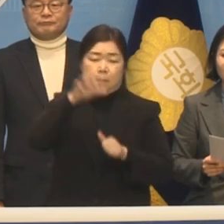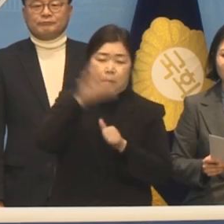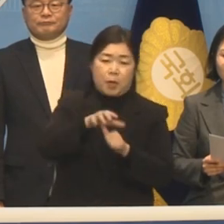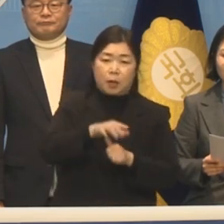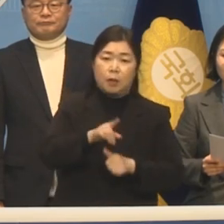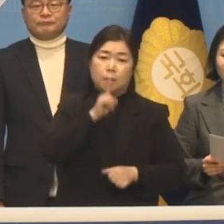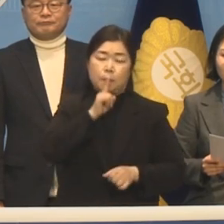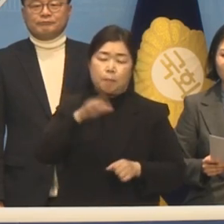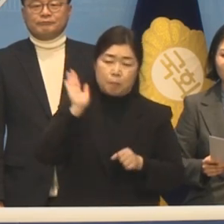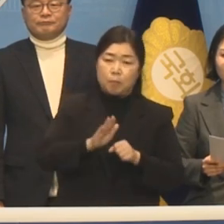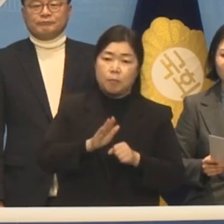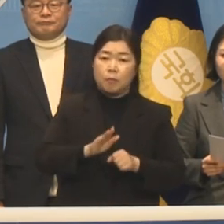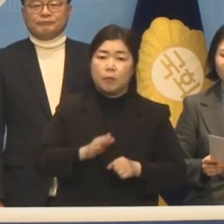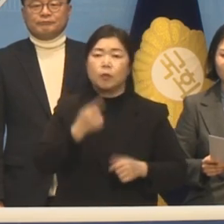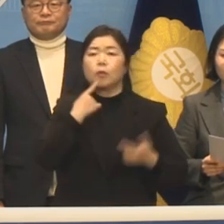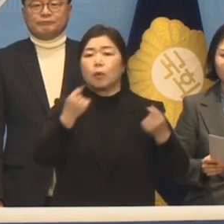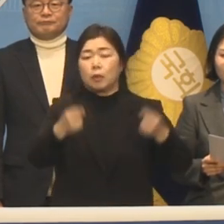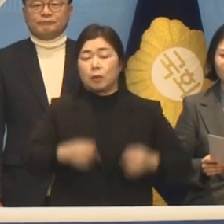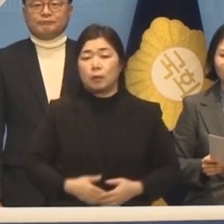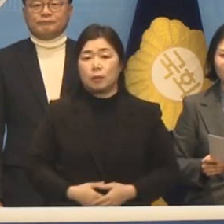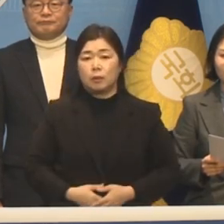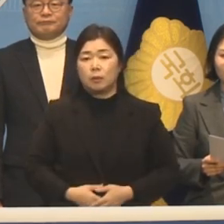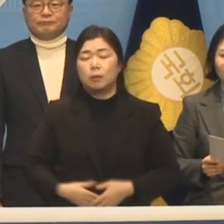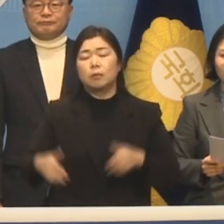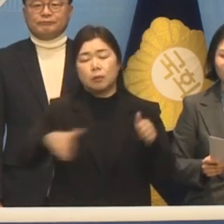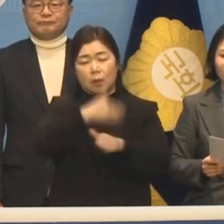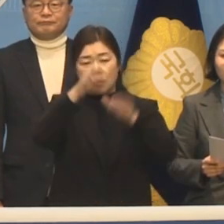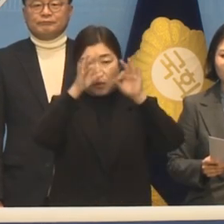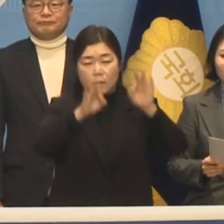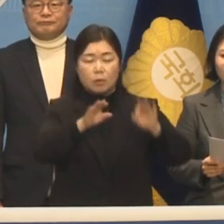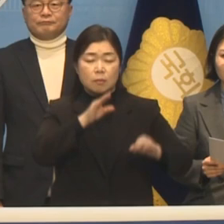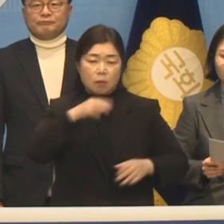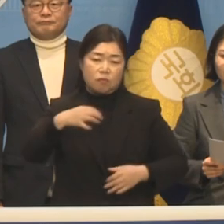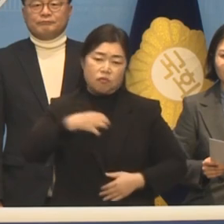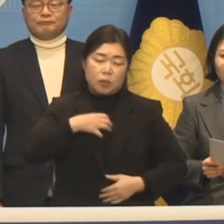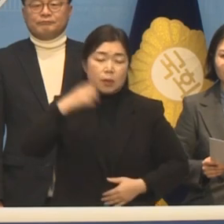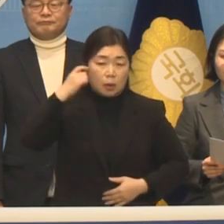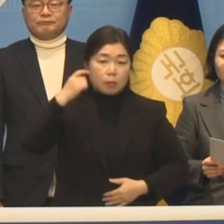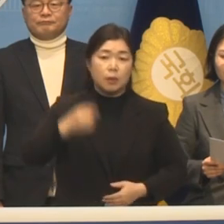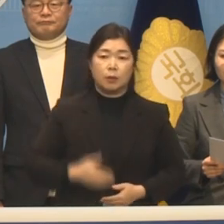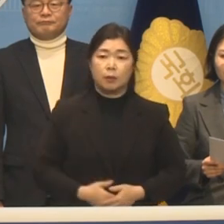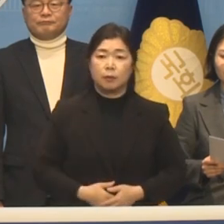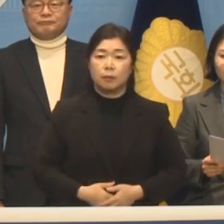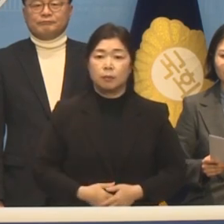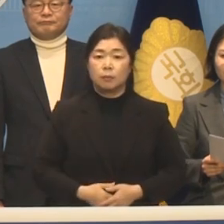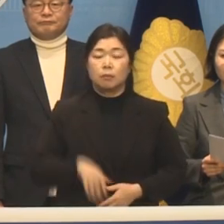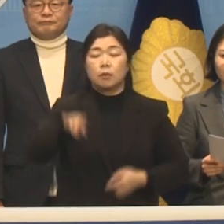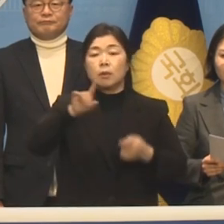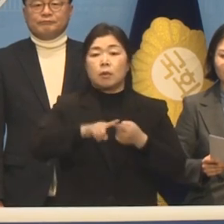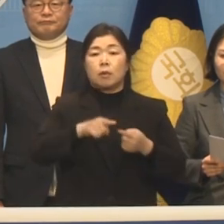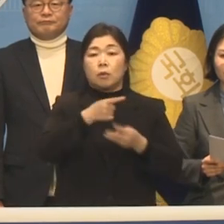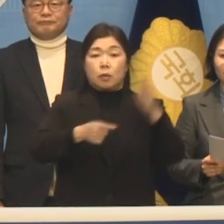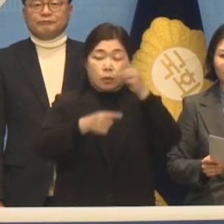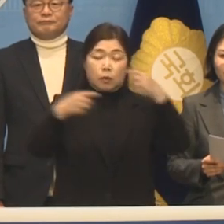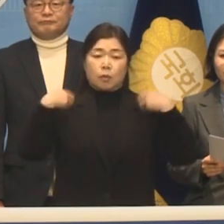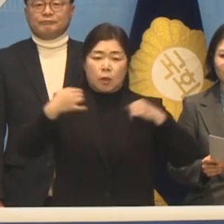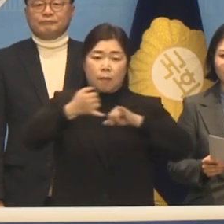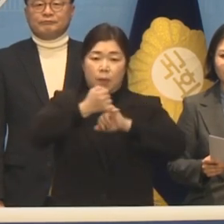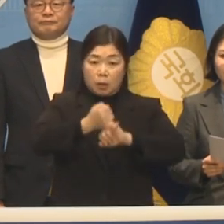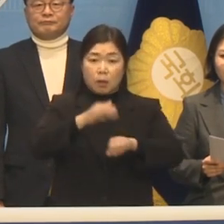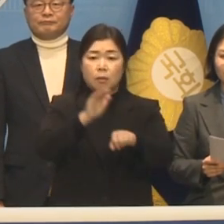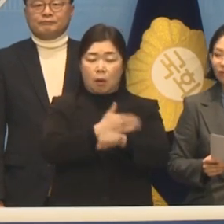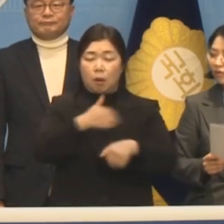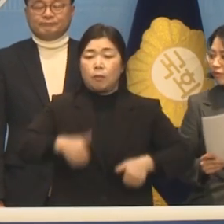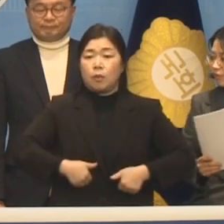것이라고 생각을 합니다. 위기라고 생각합니다. 여기에 대해서 윤석열 정부는 반드시 사과를 해야 할